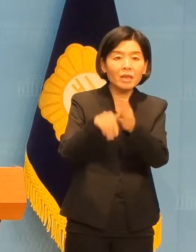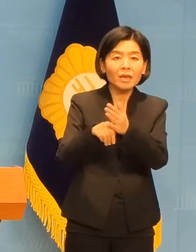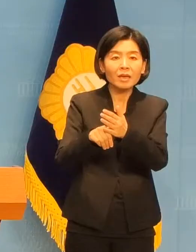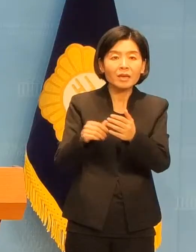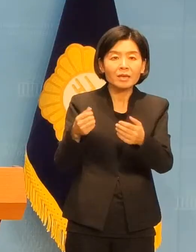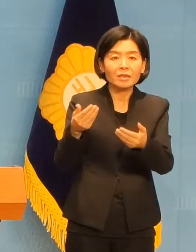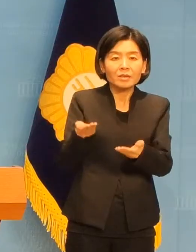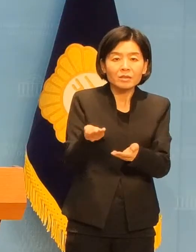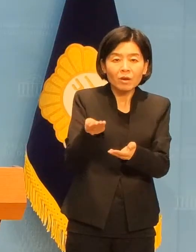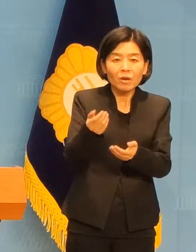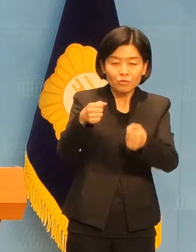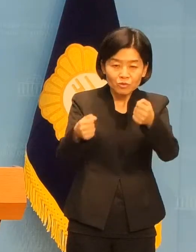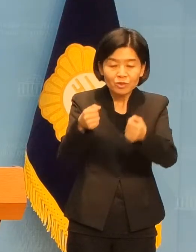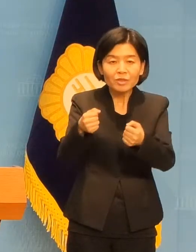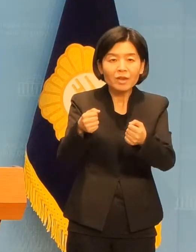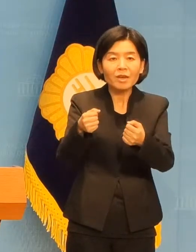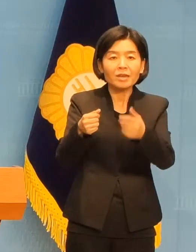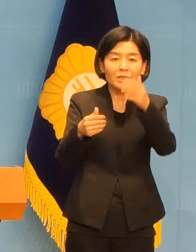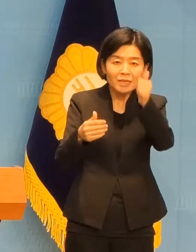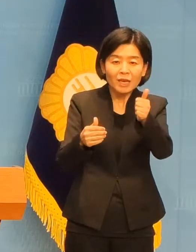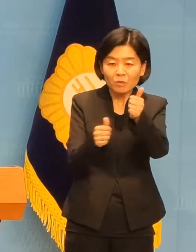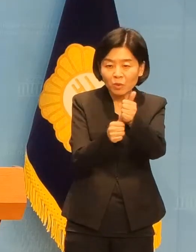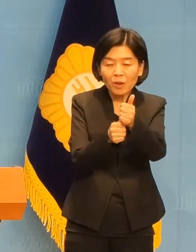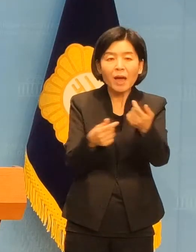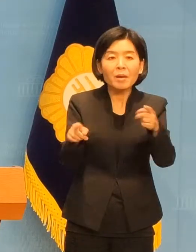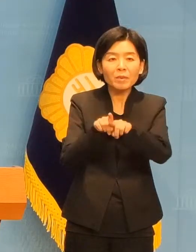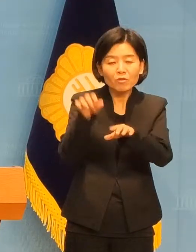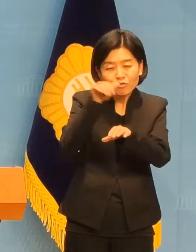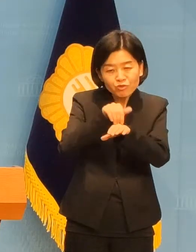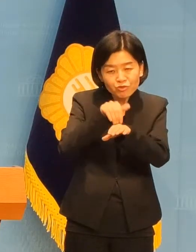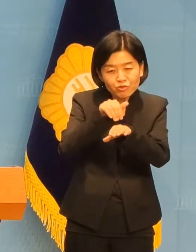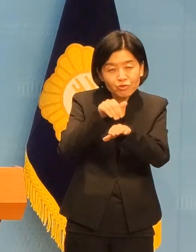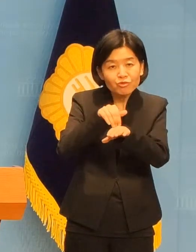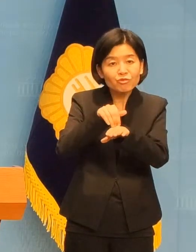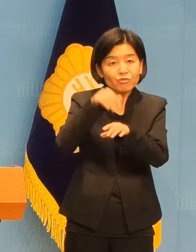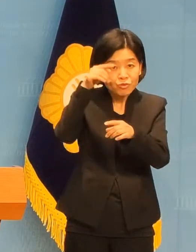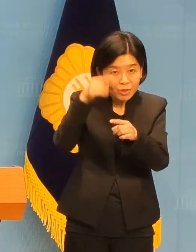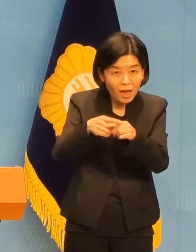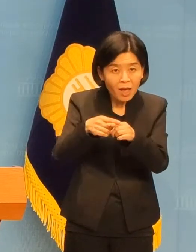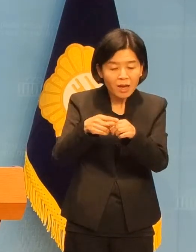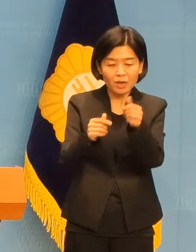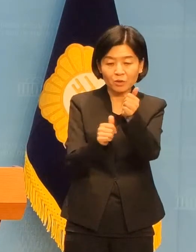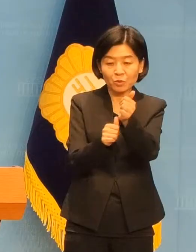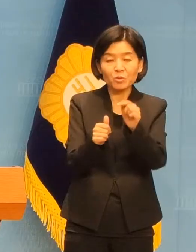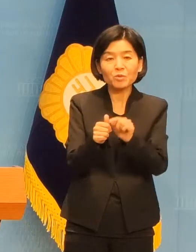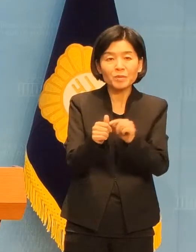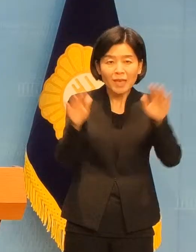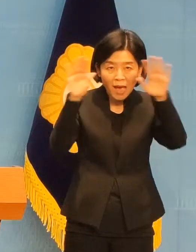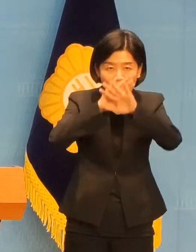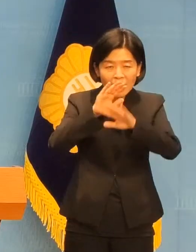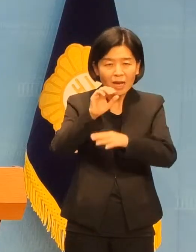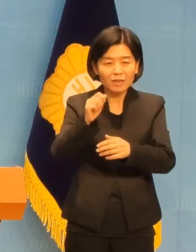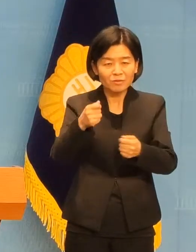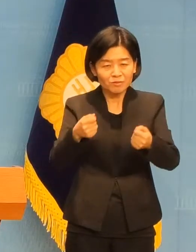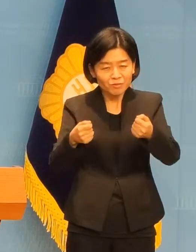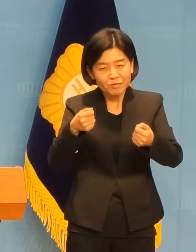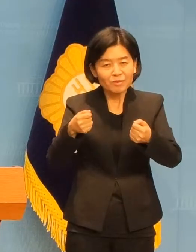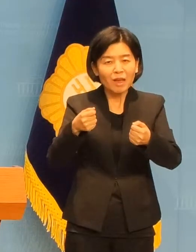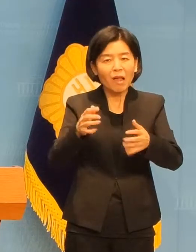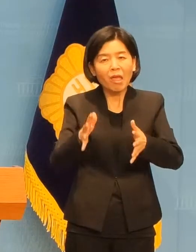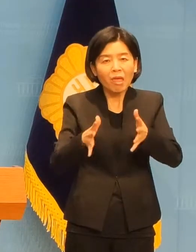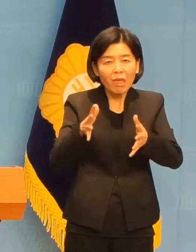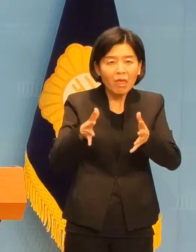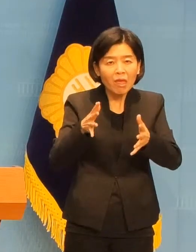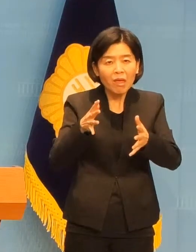교습 선장이 함께 훈련하던 중 교습 선장이 야간 운항에 서툴러 노안 및 시력 저하로